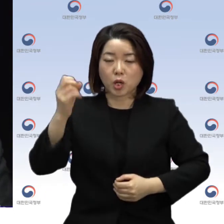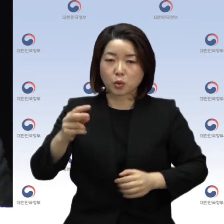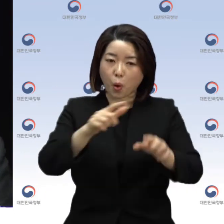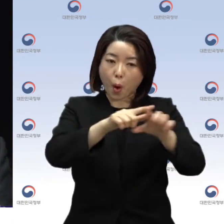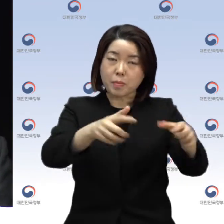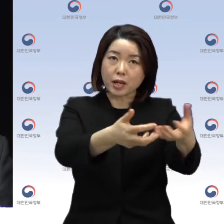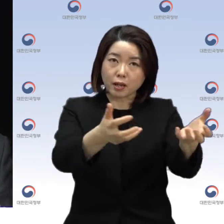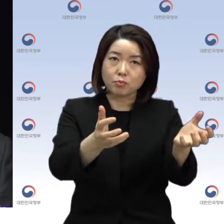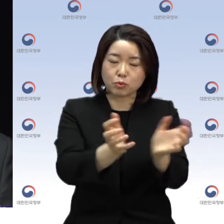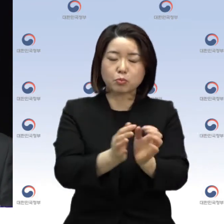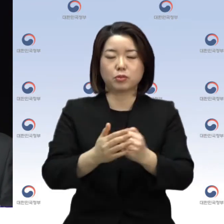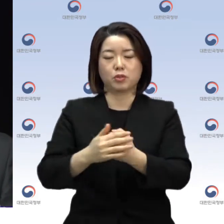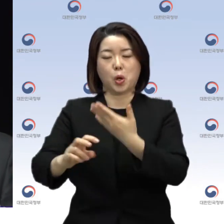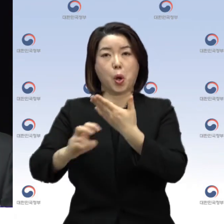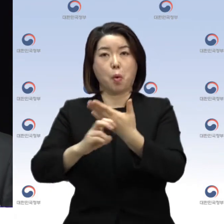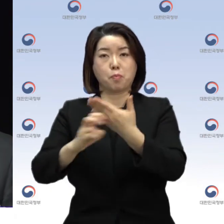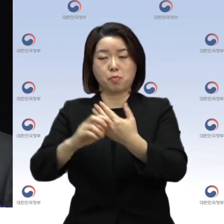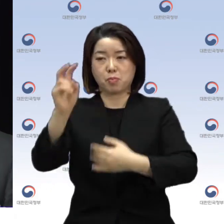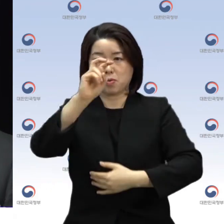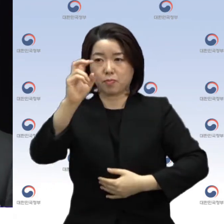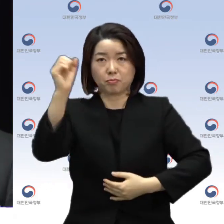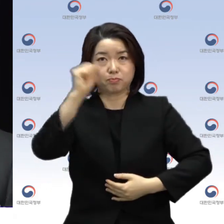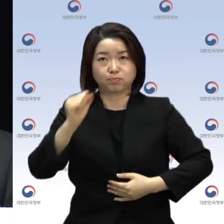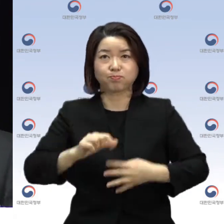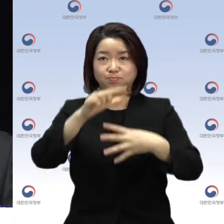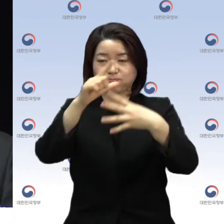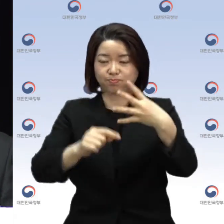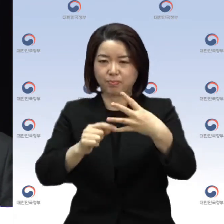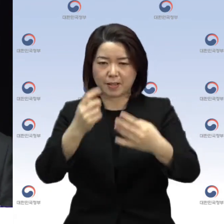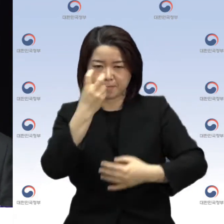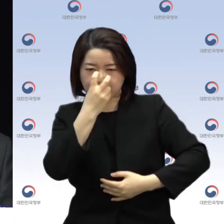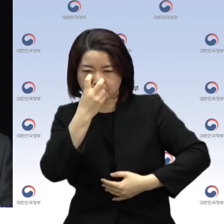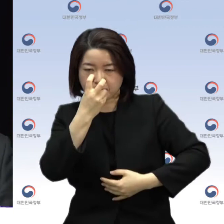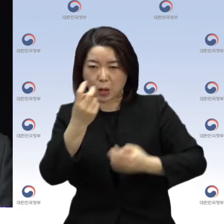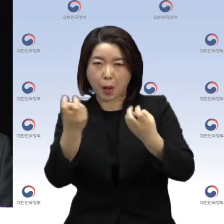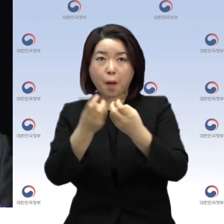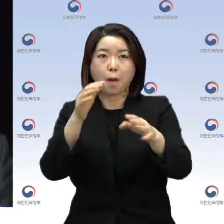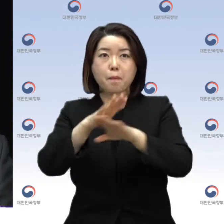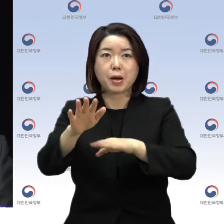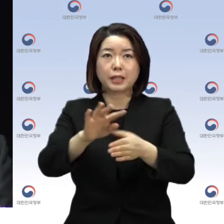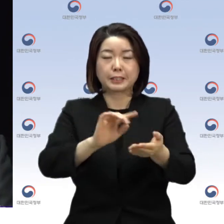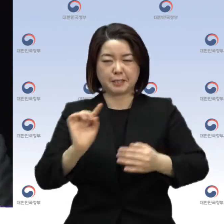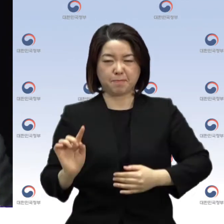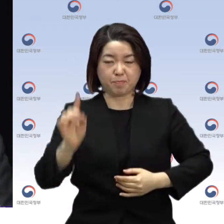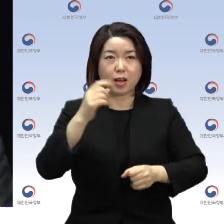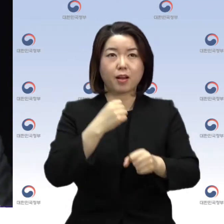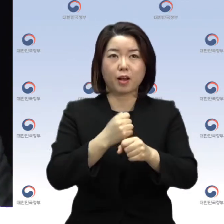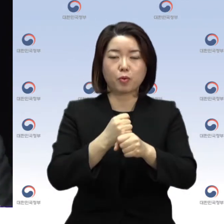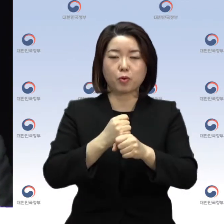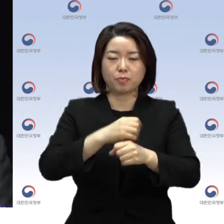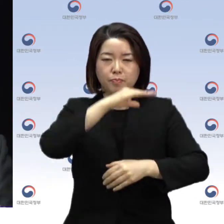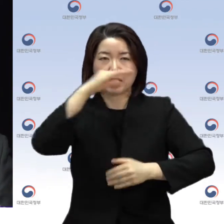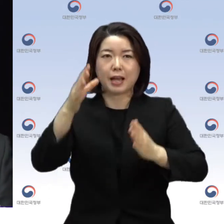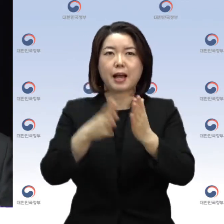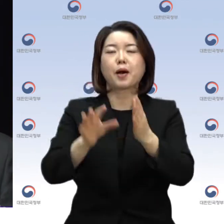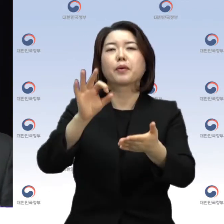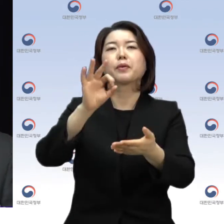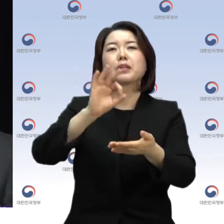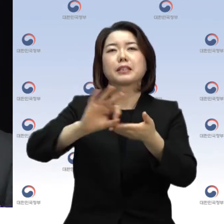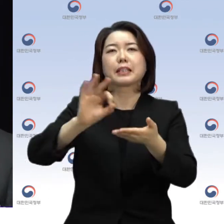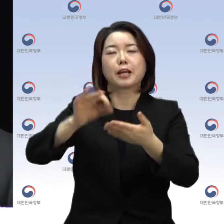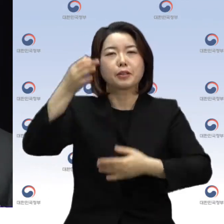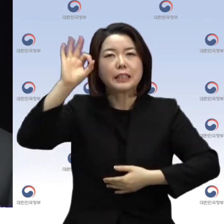또한 민간 부분은 불법 소프트웨어 단속 방식을 고도화하는 것과 함께 정품 사용 인증 제도를